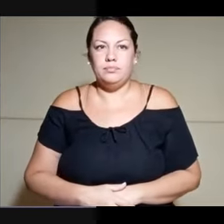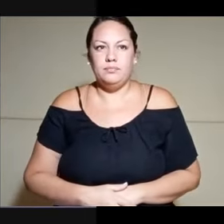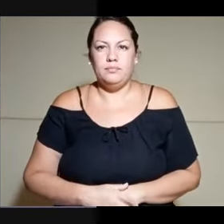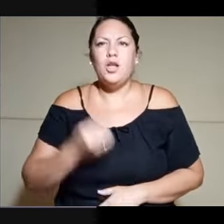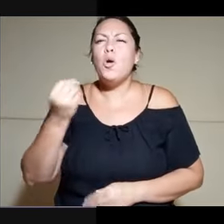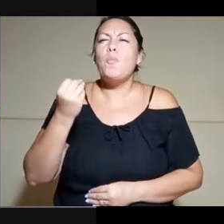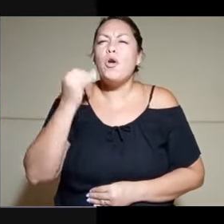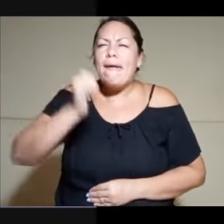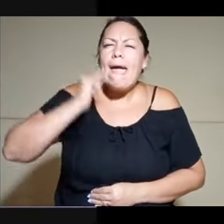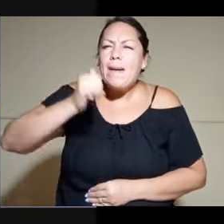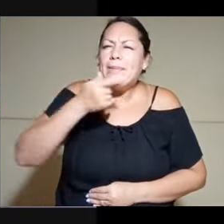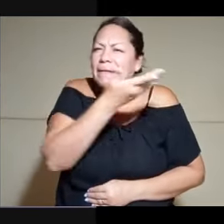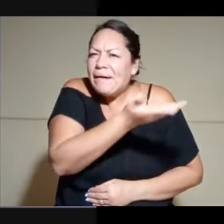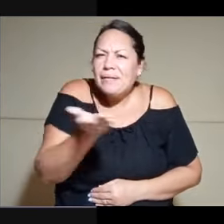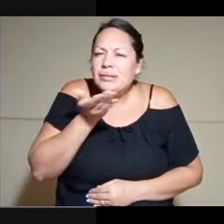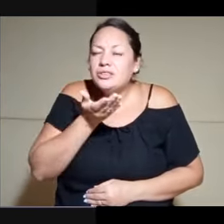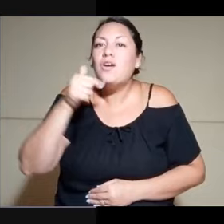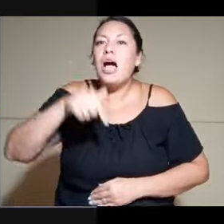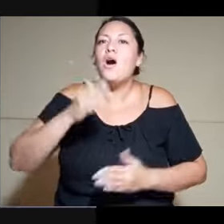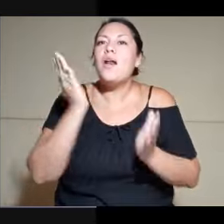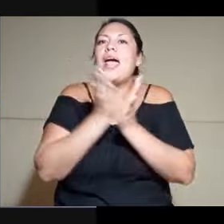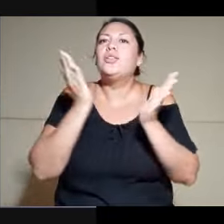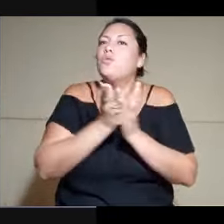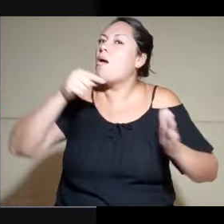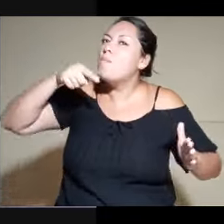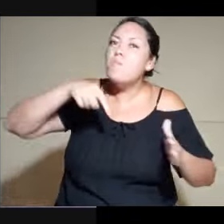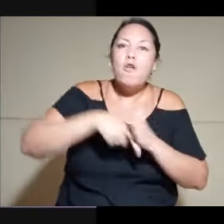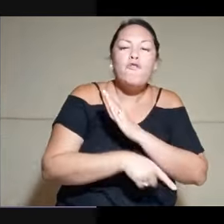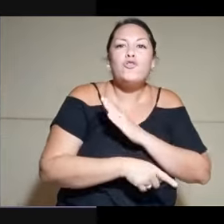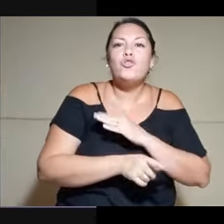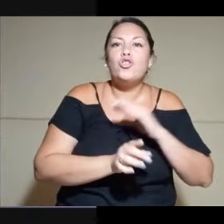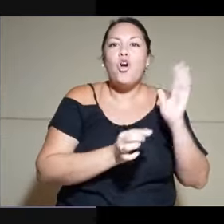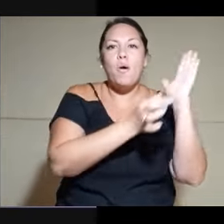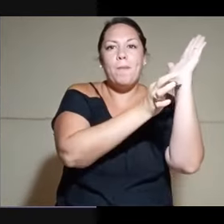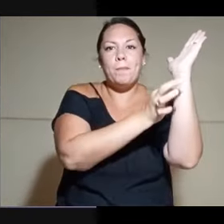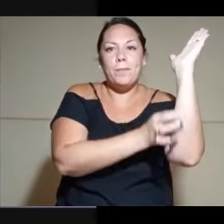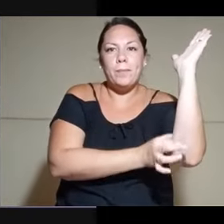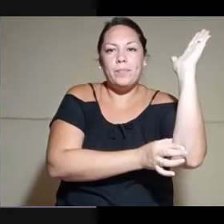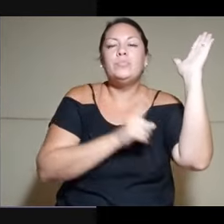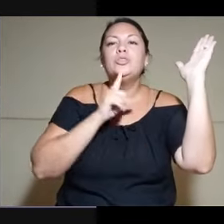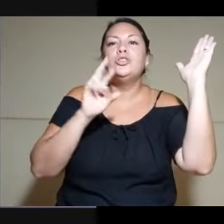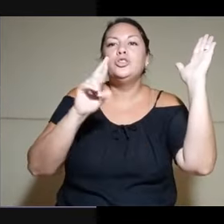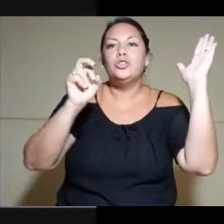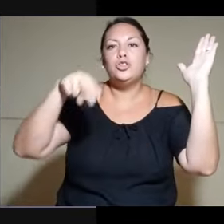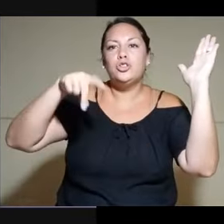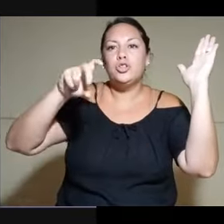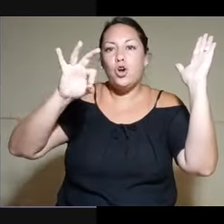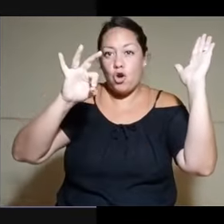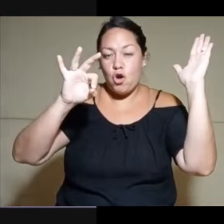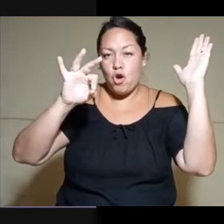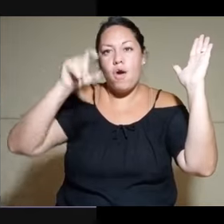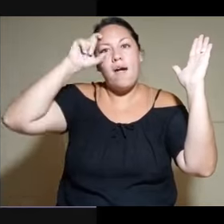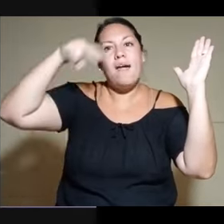abajo tienen la médula. ¿Sí? Entonces, ¿por qué les hago hincapié en esto? Porque ahora nos vamos a detener a estudiar en el